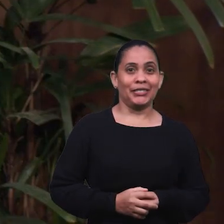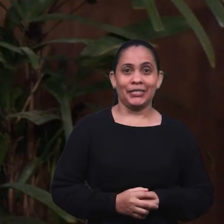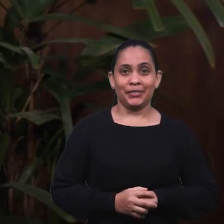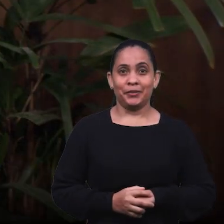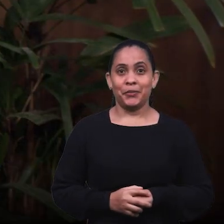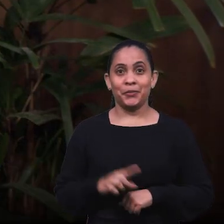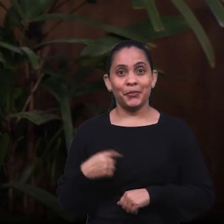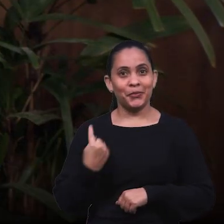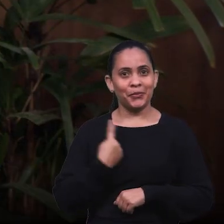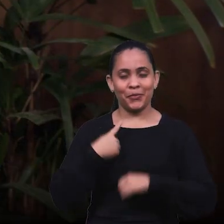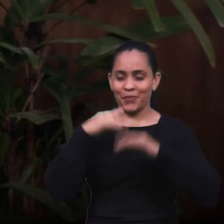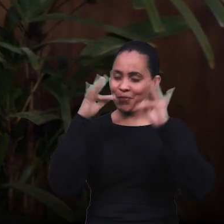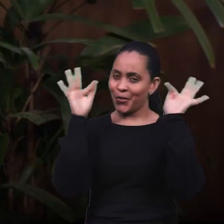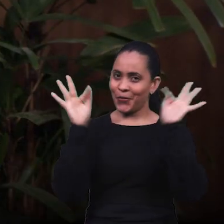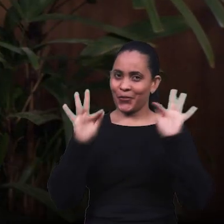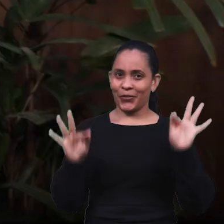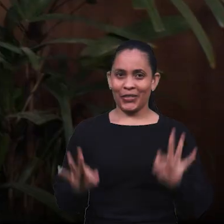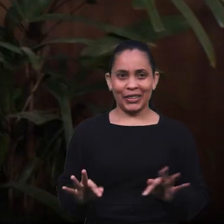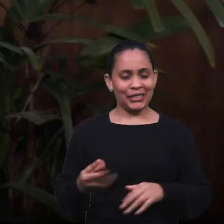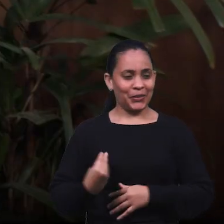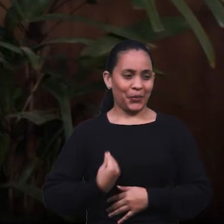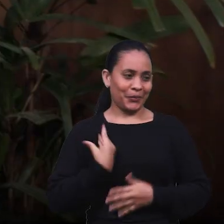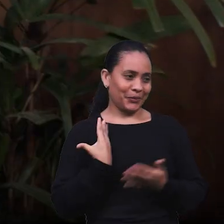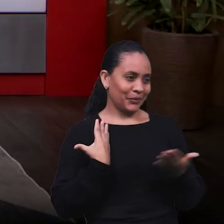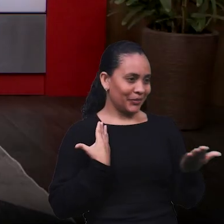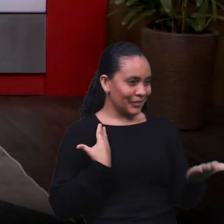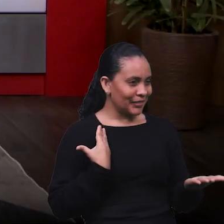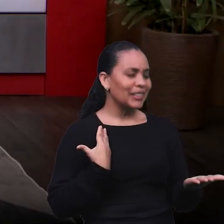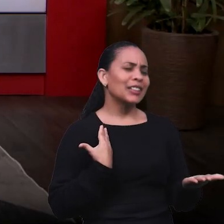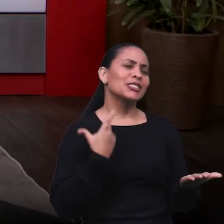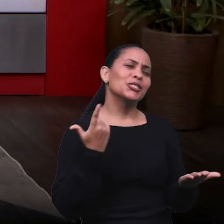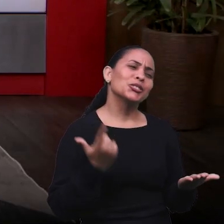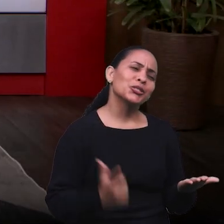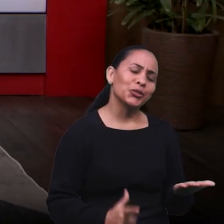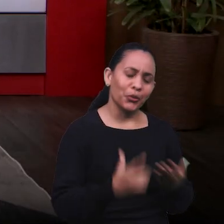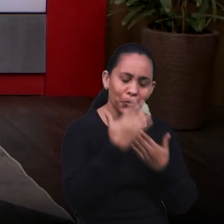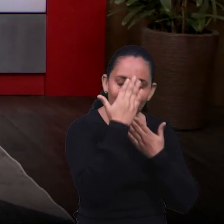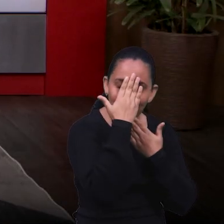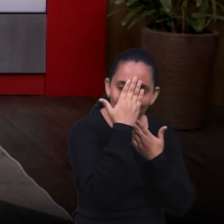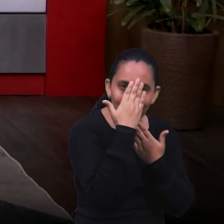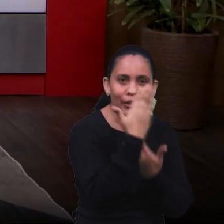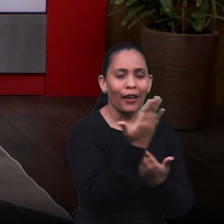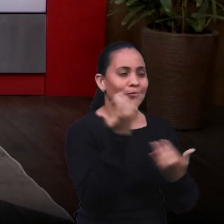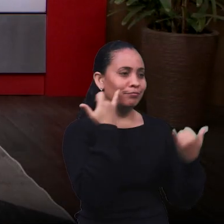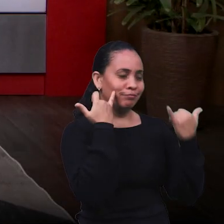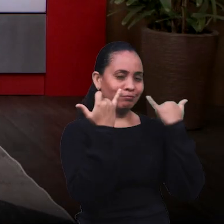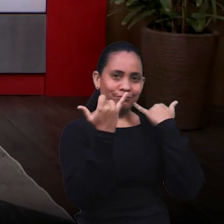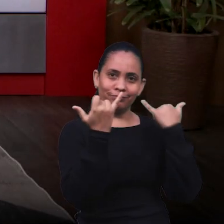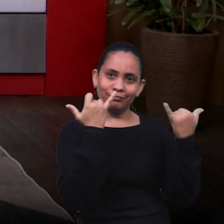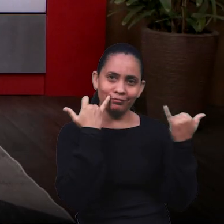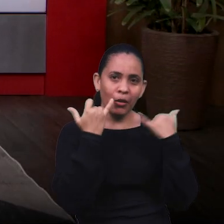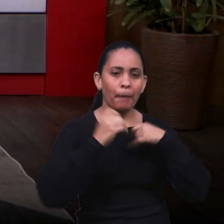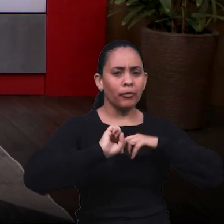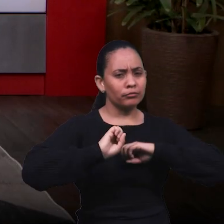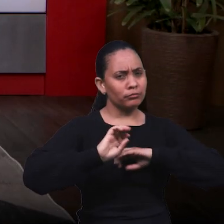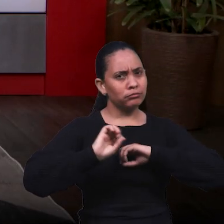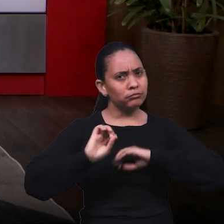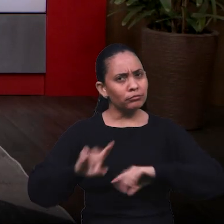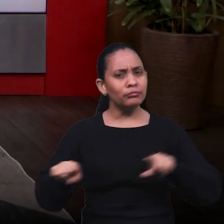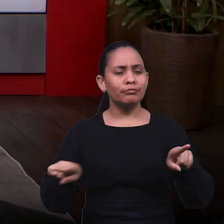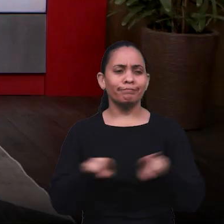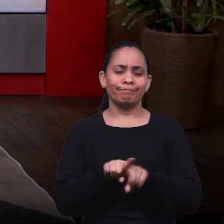está extremamente feliz com a presença da doutora aqui. Carla, mais uma vez, muito obrigada pelas informações, pelas